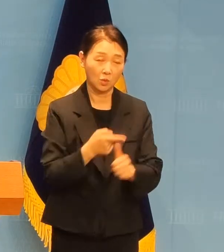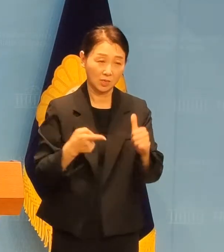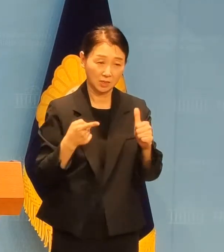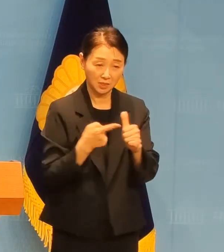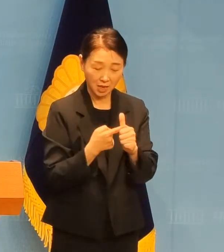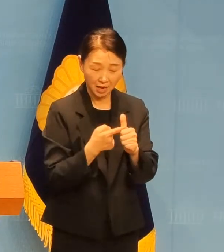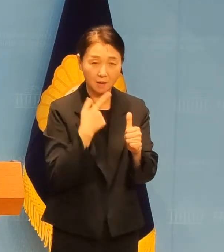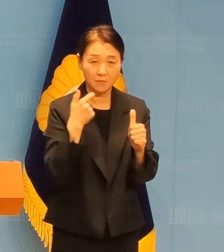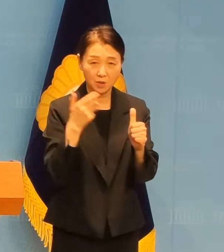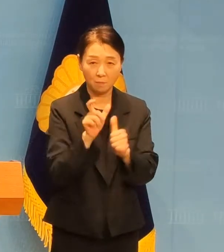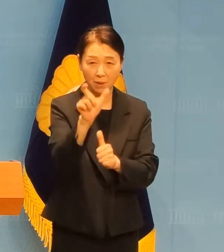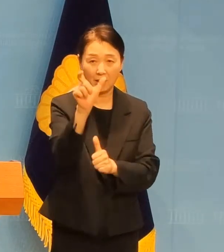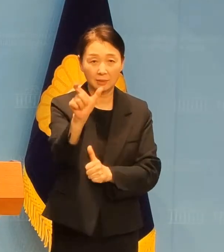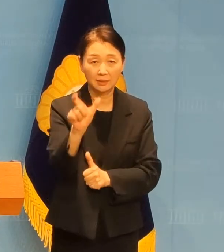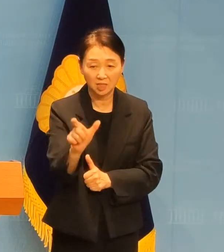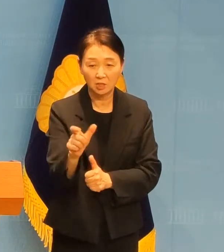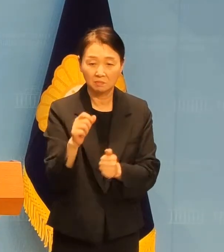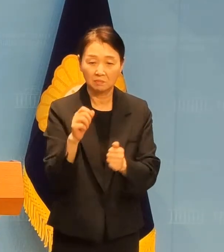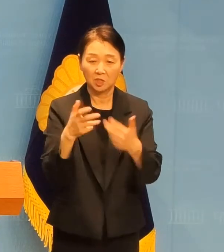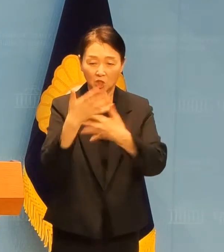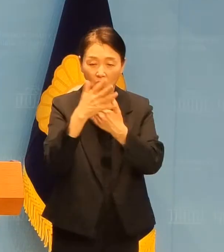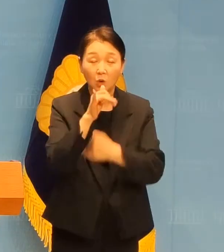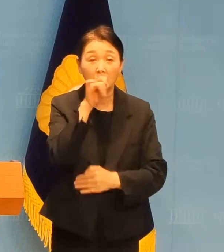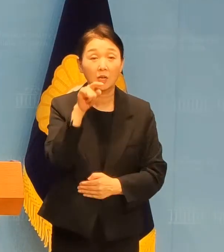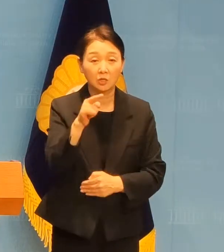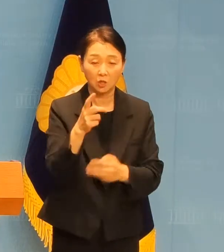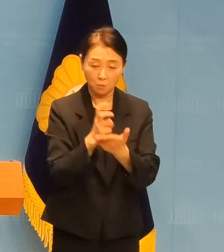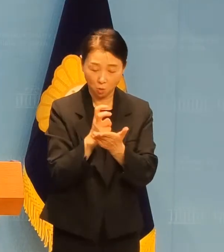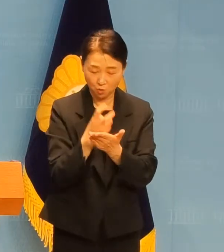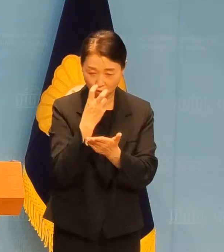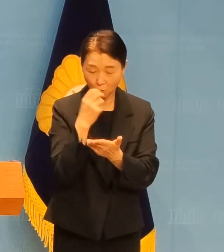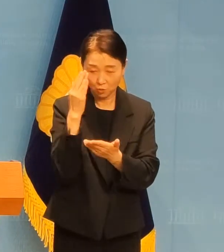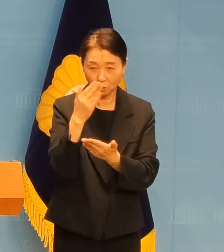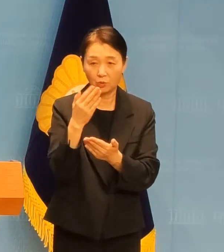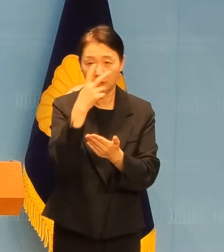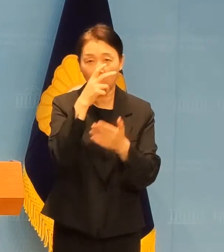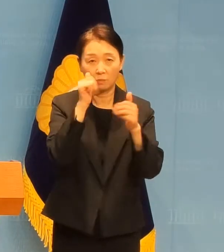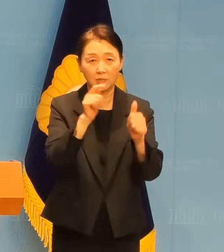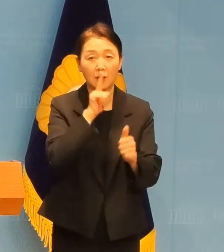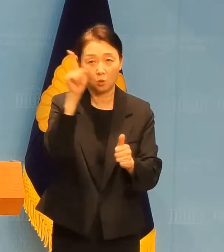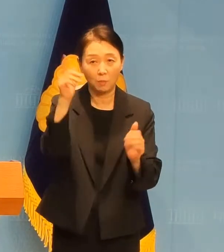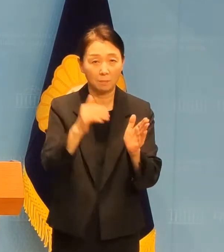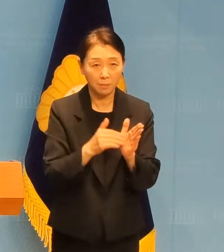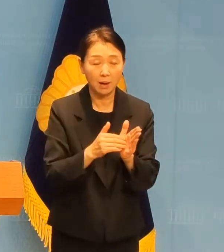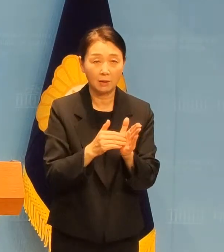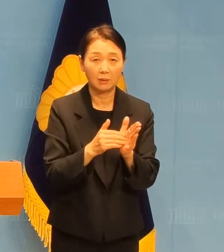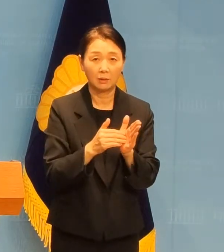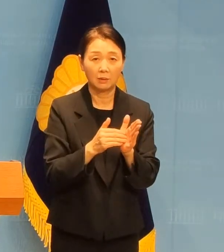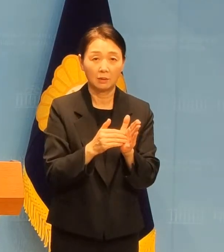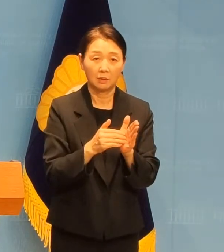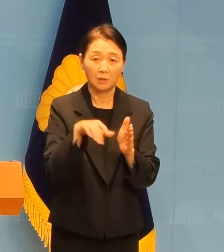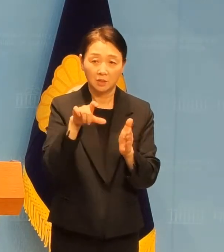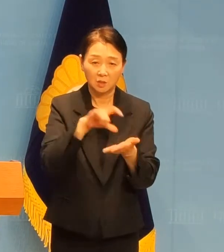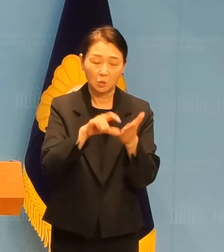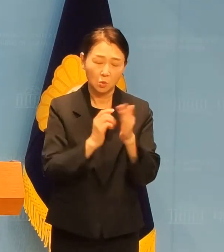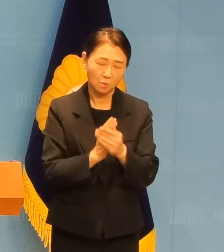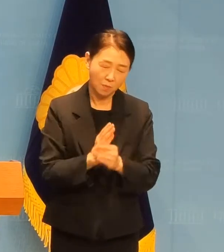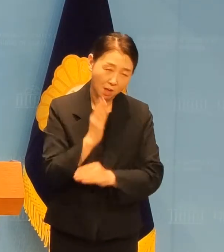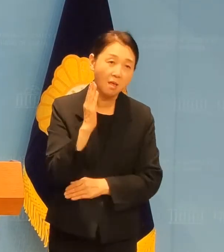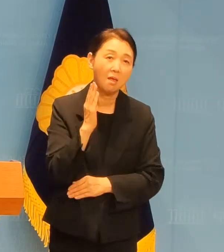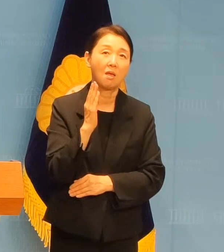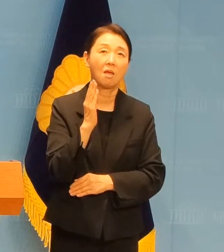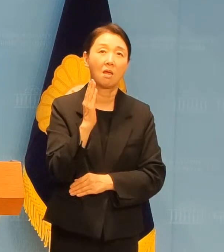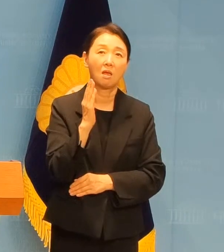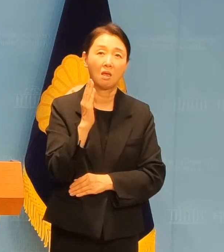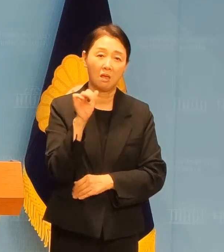글, 릴스의 건들은 법률 검토 후 경찰 고발을 완료하였습니다. 정도를 넘는 그리고